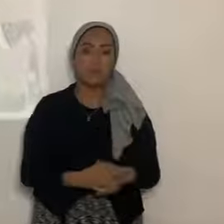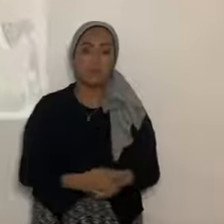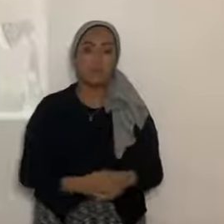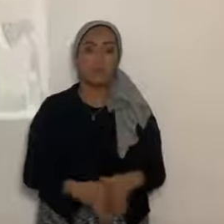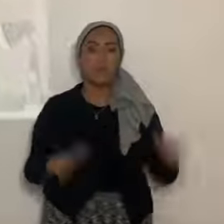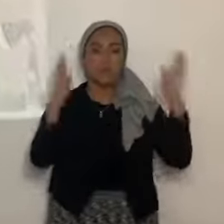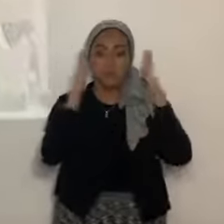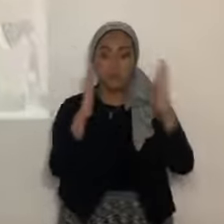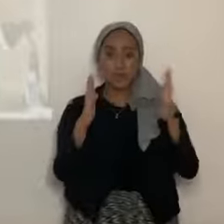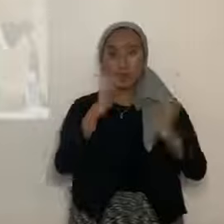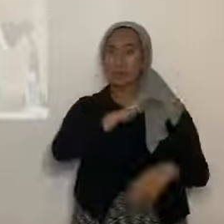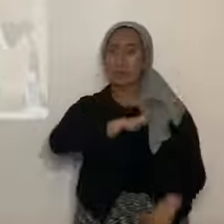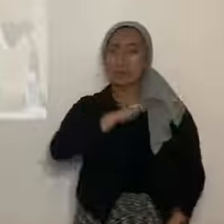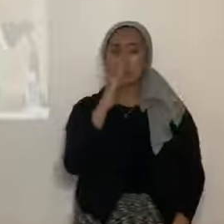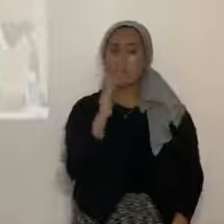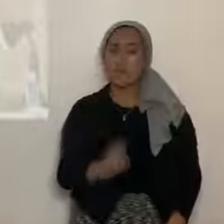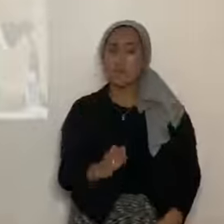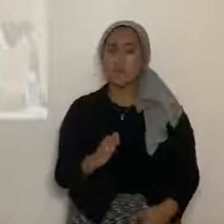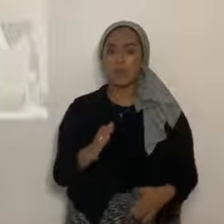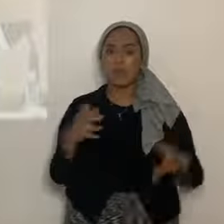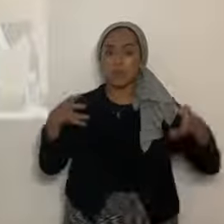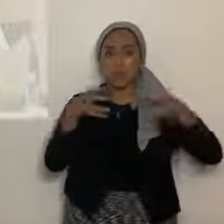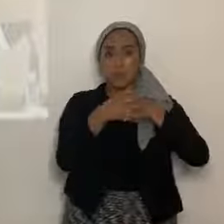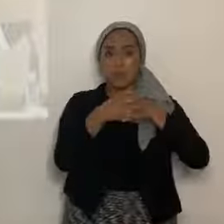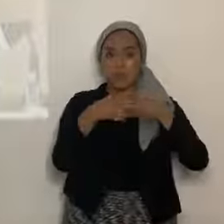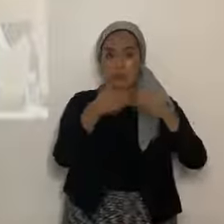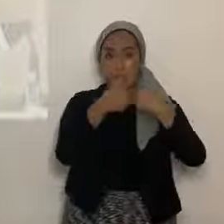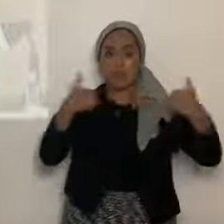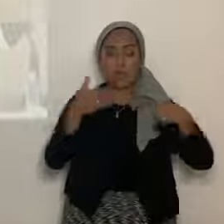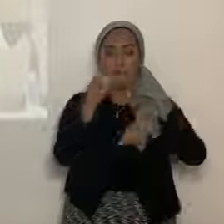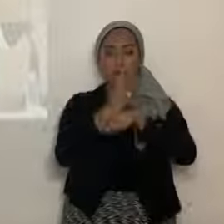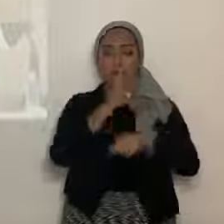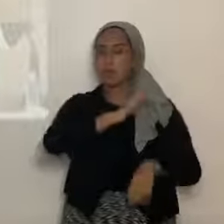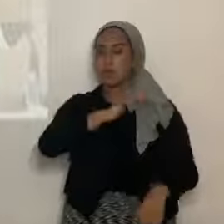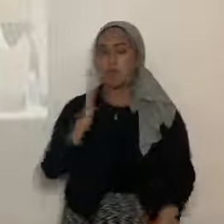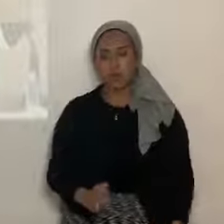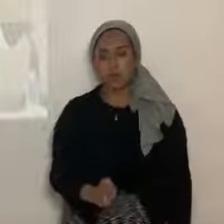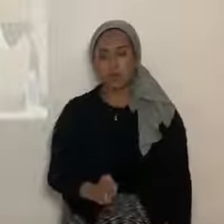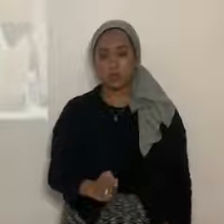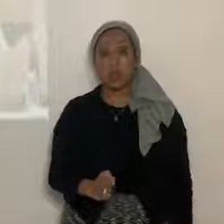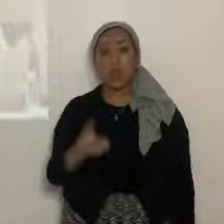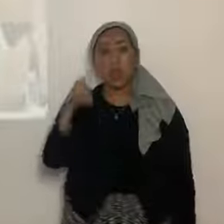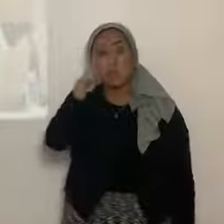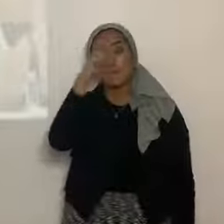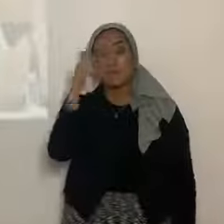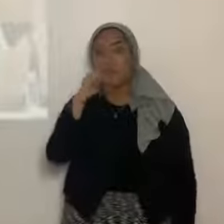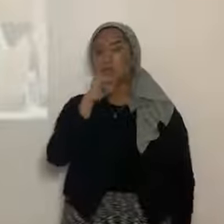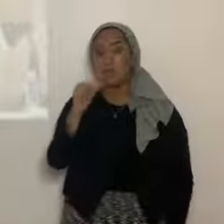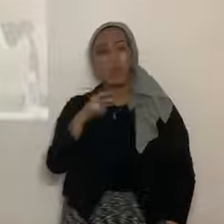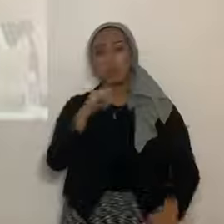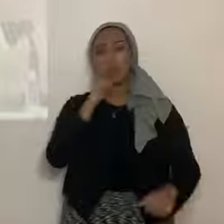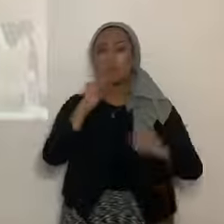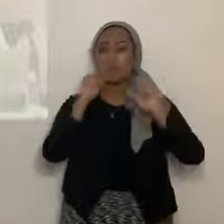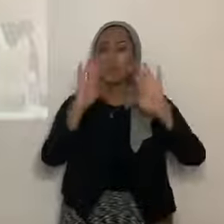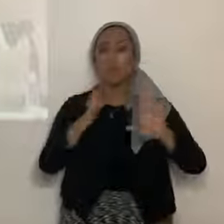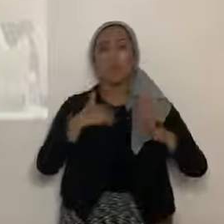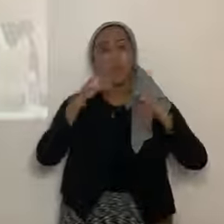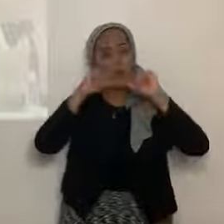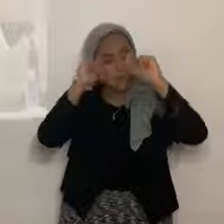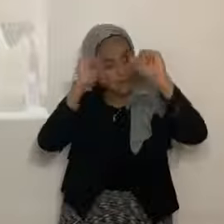Atención, nunca seas parte de una separación de la Keilah, porque no prosperarás. Yo te deseo mucha bendición.